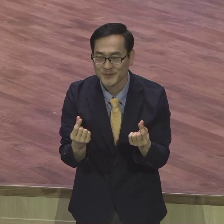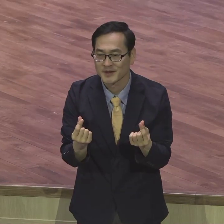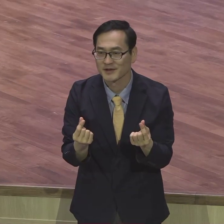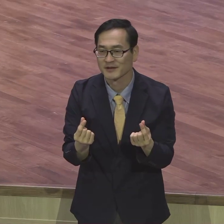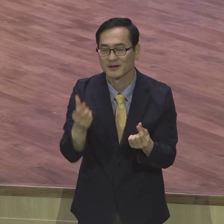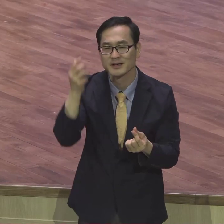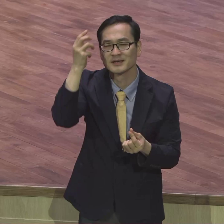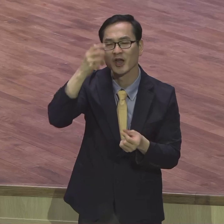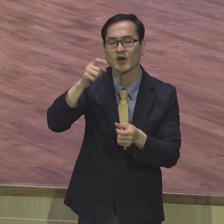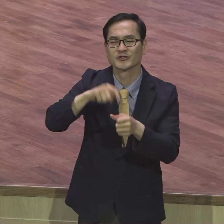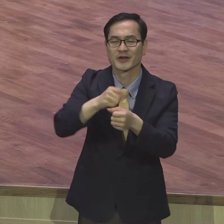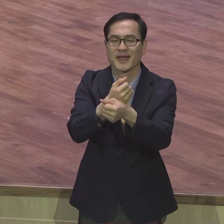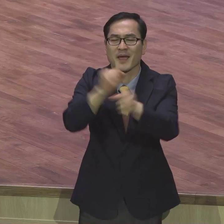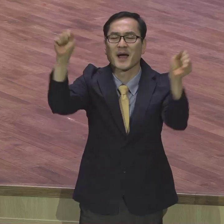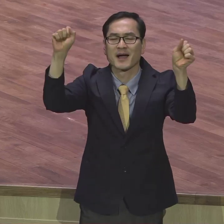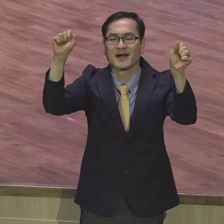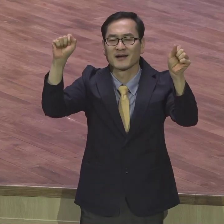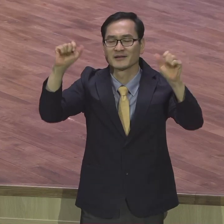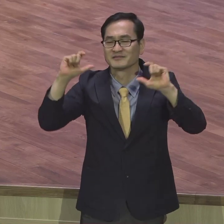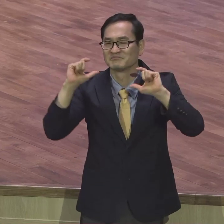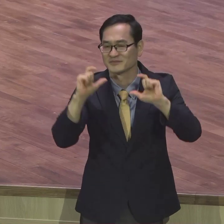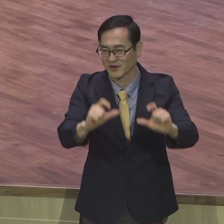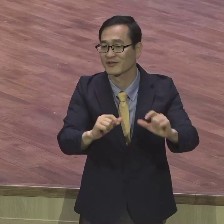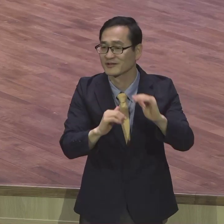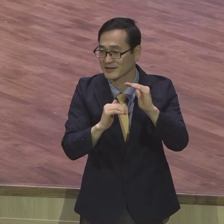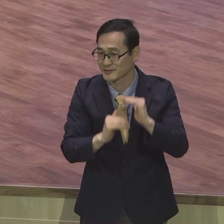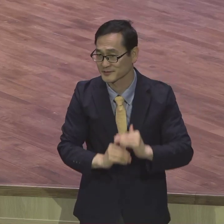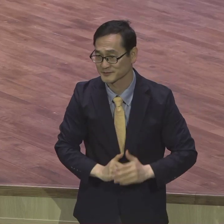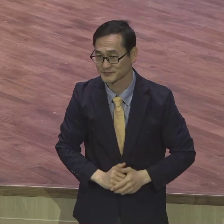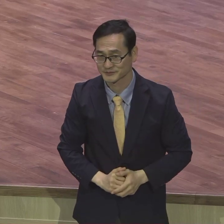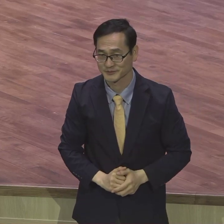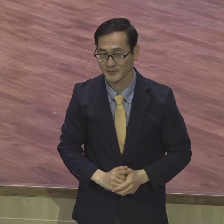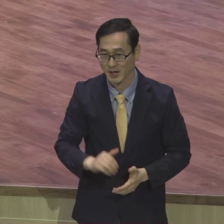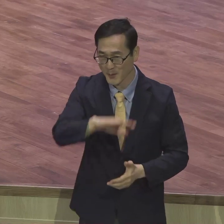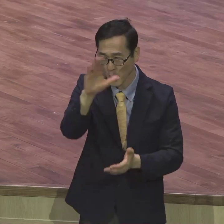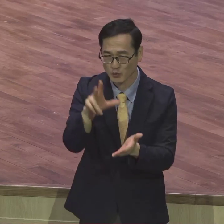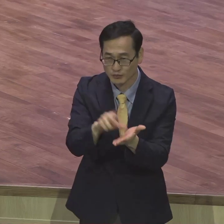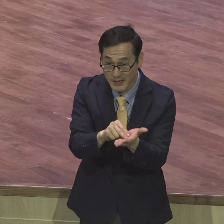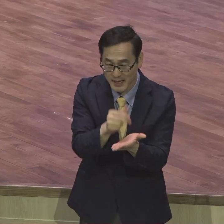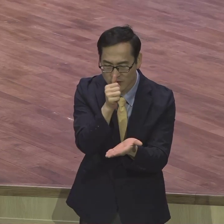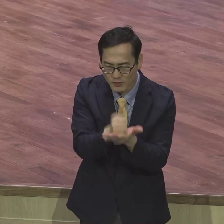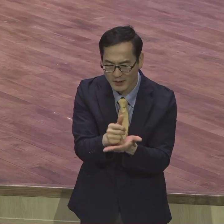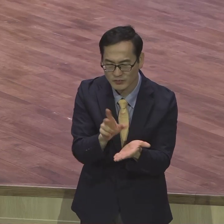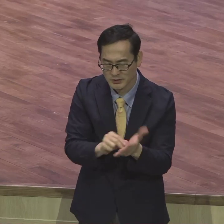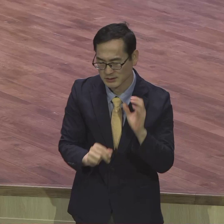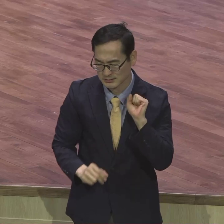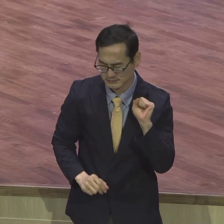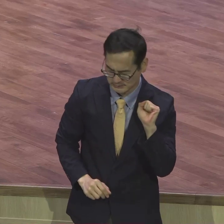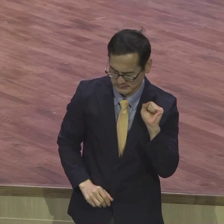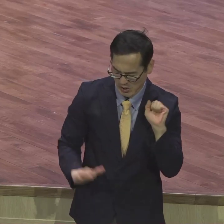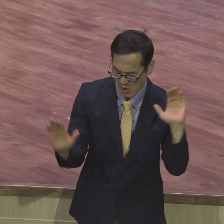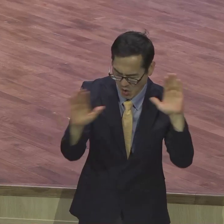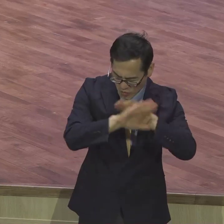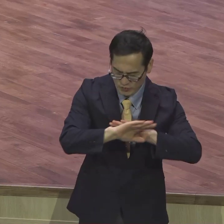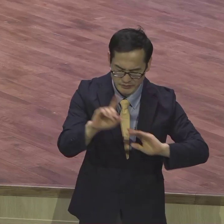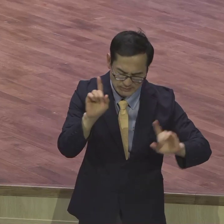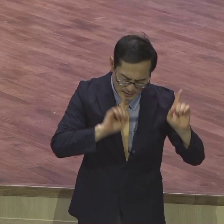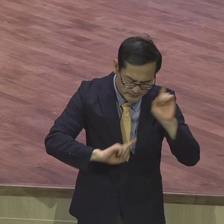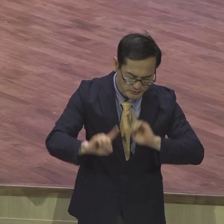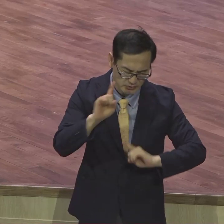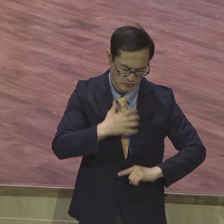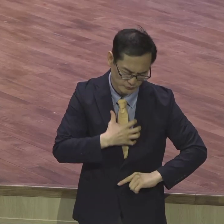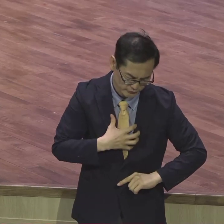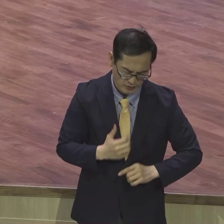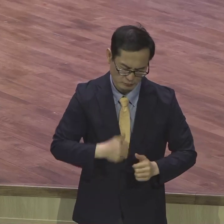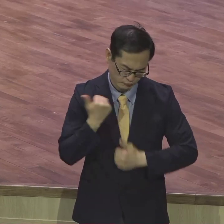영적 해방 선언 이에요. 모든 문제 죄의 문제 잡혀가지고 어둡게 어둡게 상처와 그녀몰로